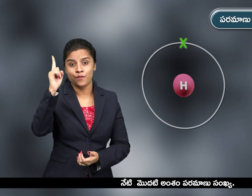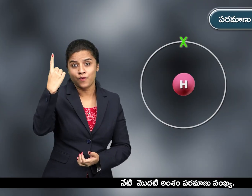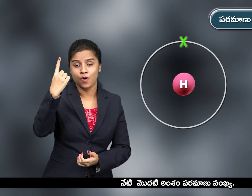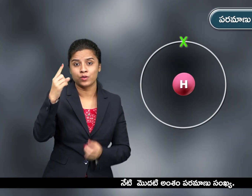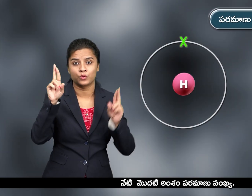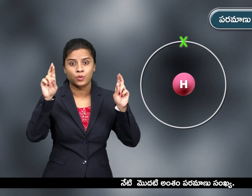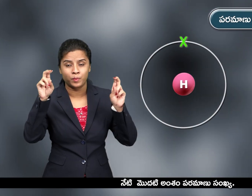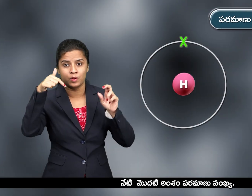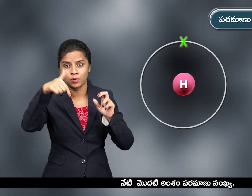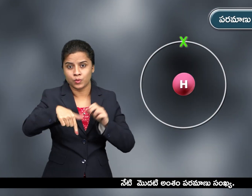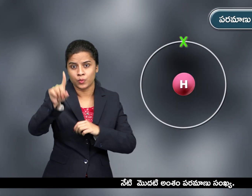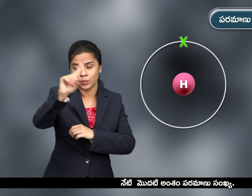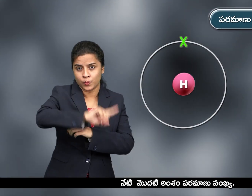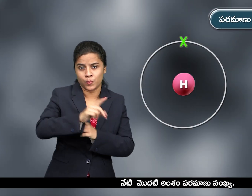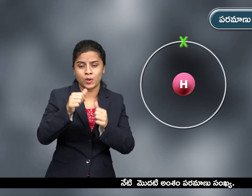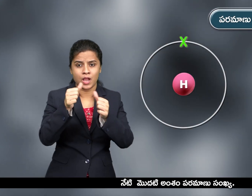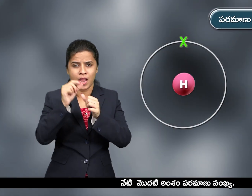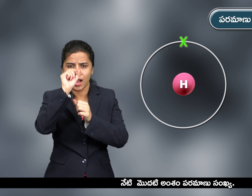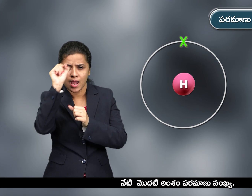నేటి మొదటి అంశం పరమాణు సంఖ్య.